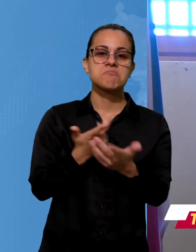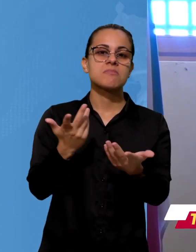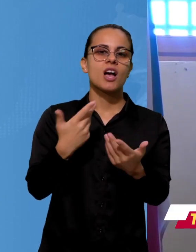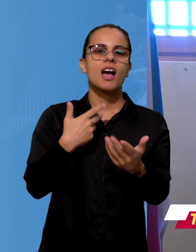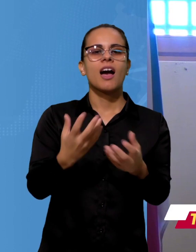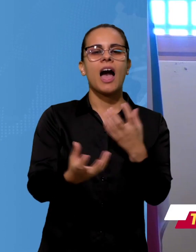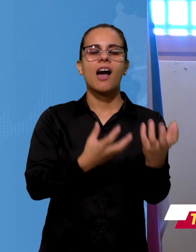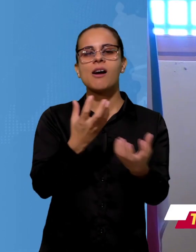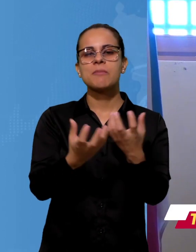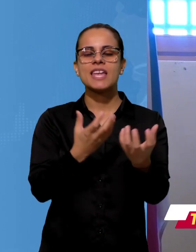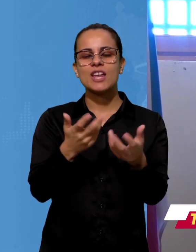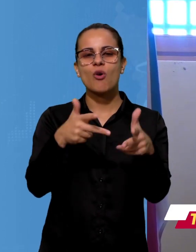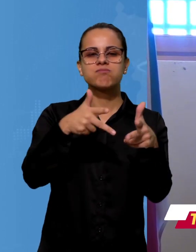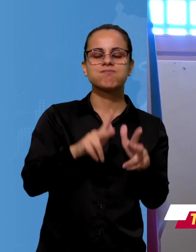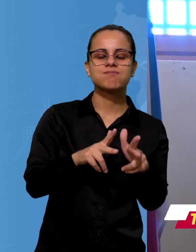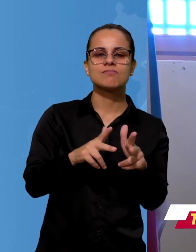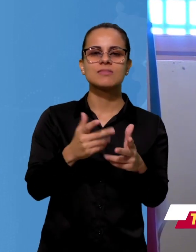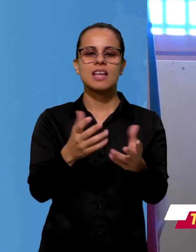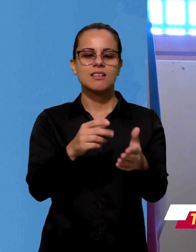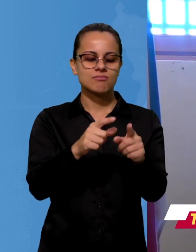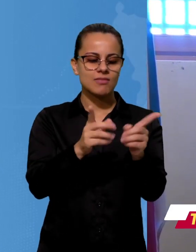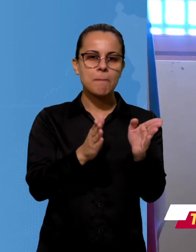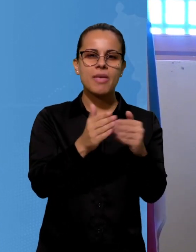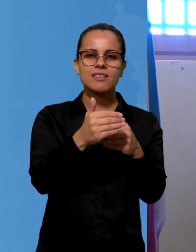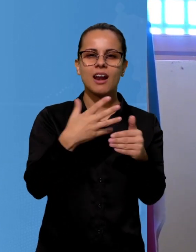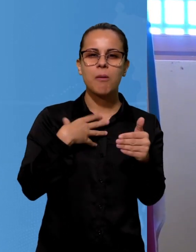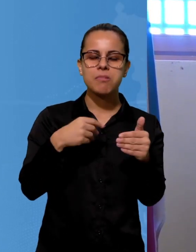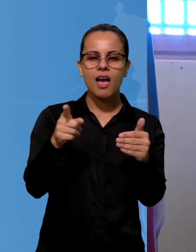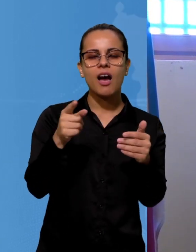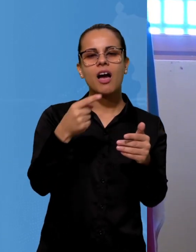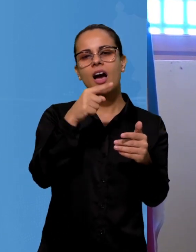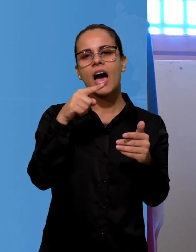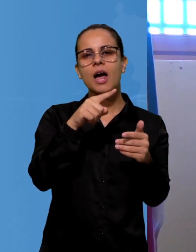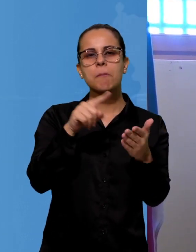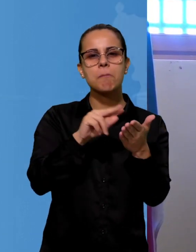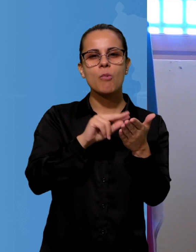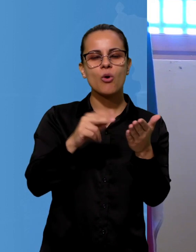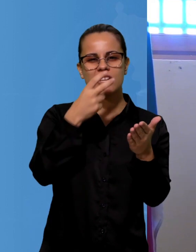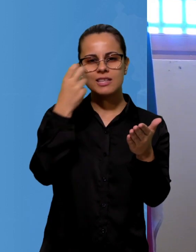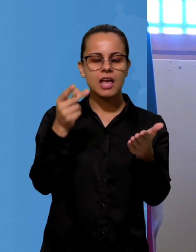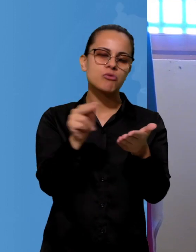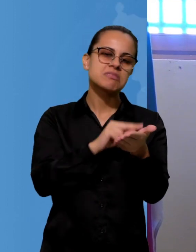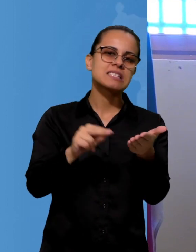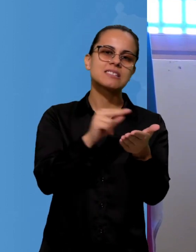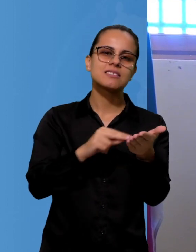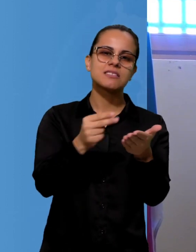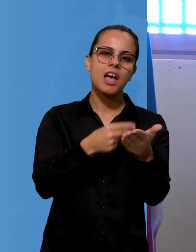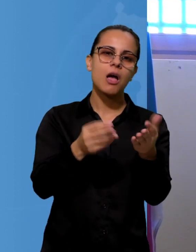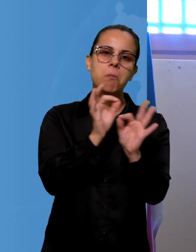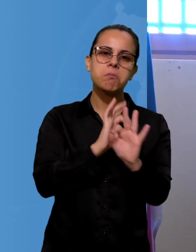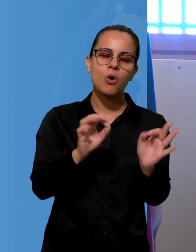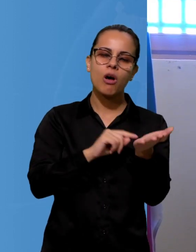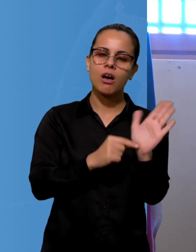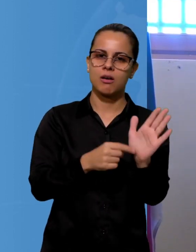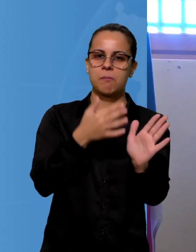si eravamo sotto vicino al cammino e lei con un carbuncino che prendeva dal fuoco disegnava, ce lo faceva vedere, diceva, oh